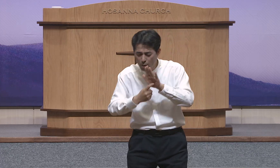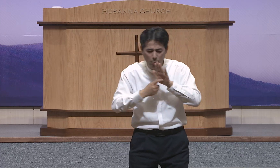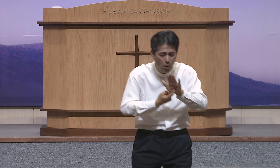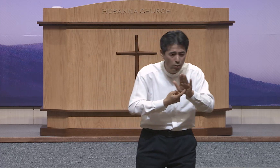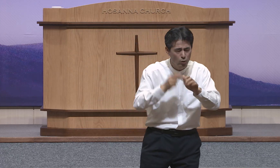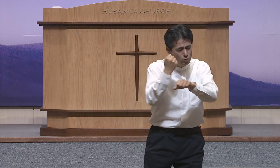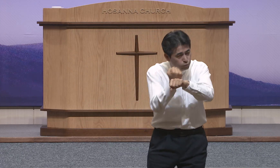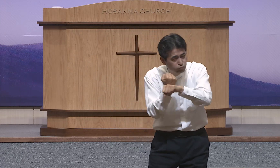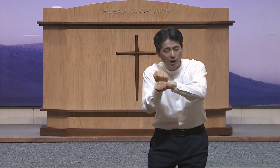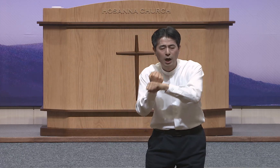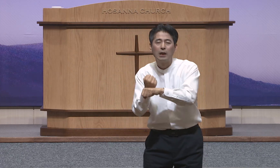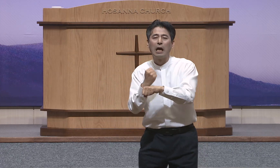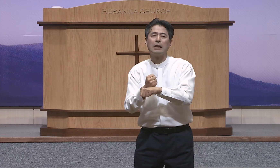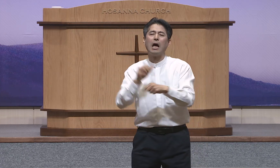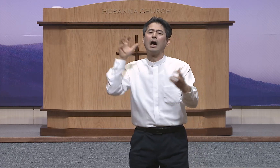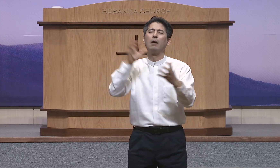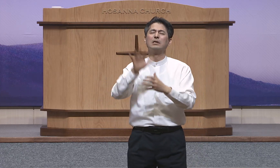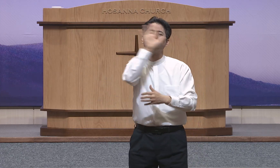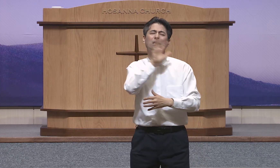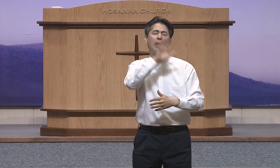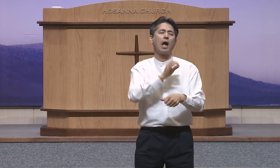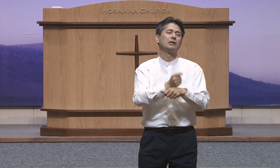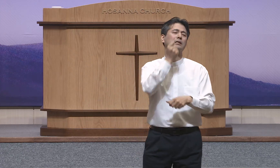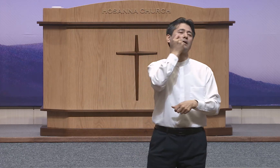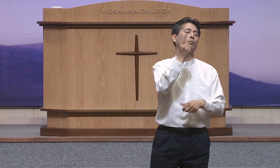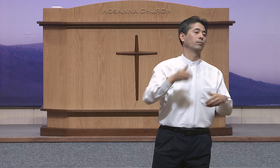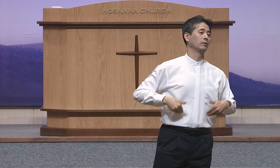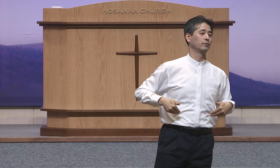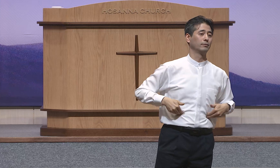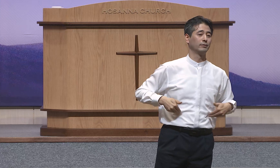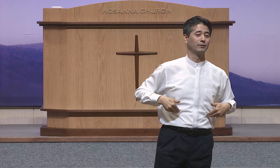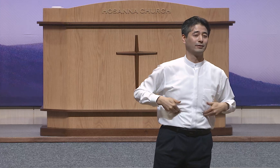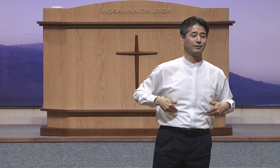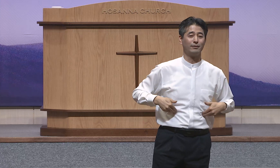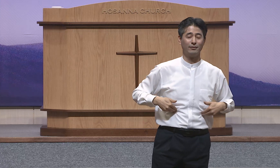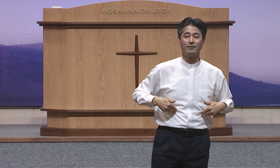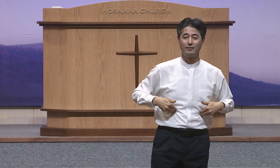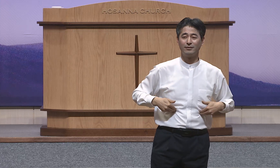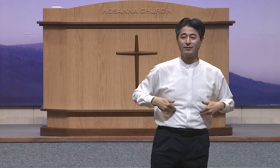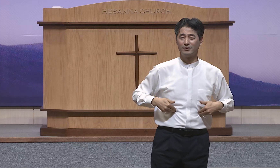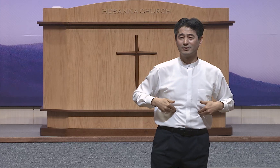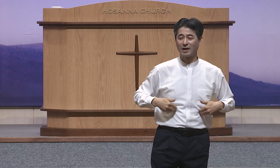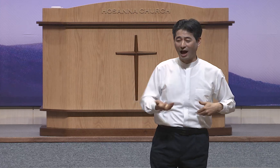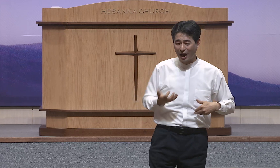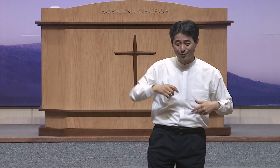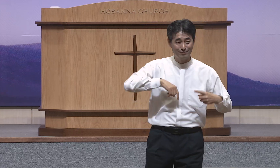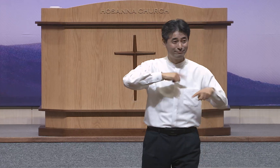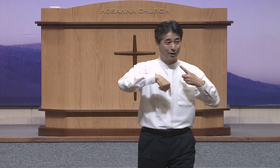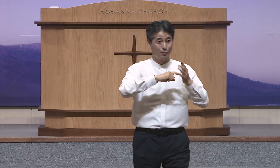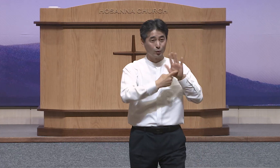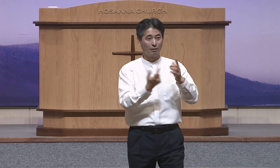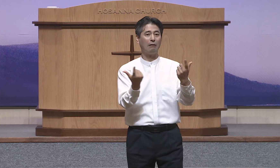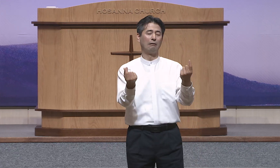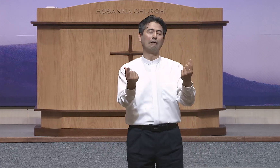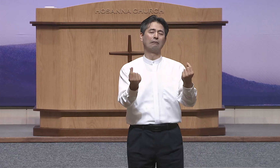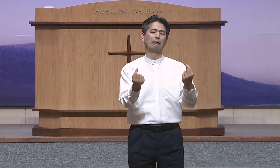표현해내야 되기 때문에 그렇게 한 달 정도는 한 곡을 연습을 합니다.